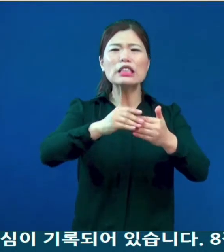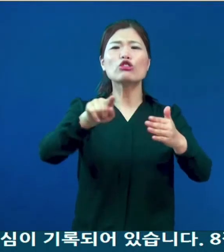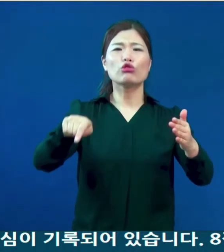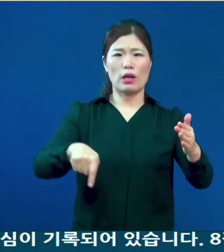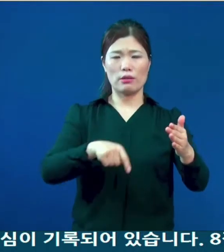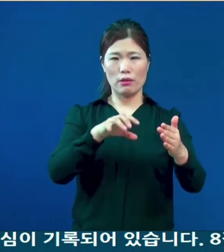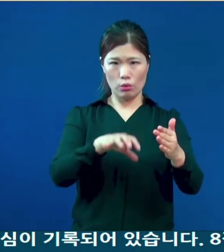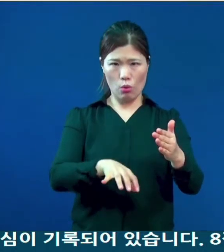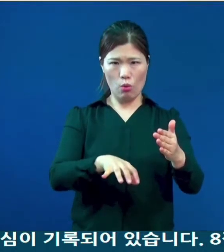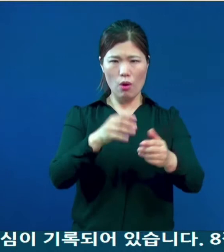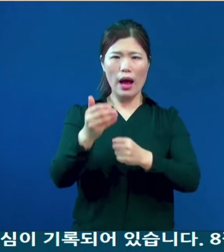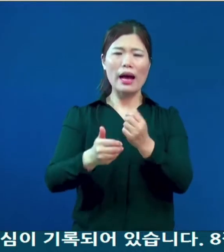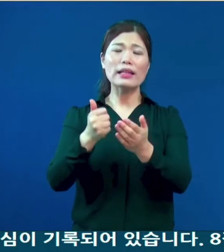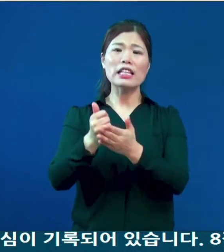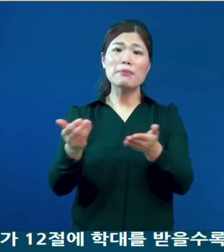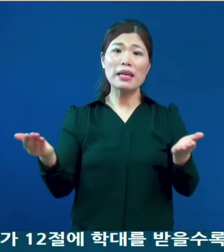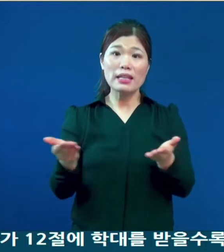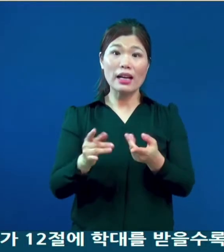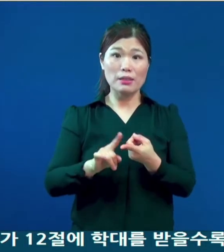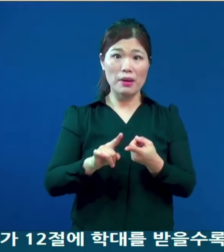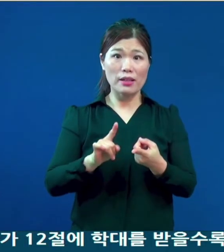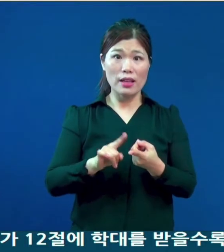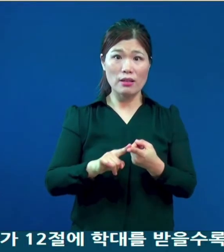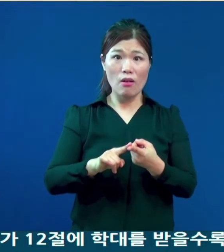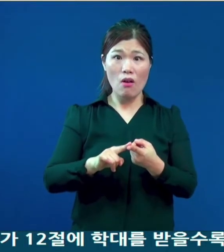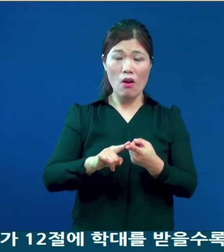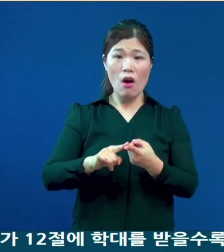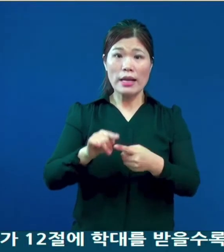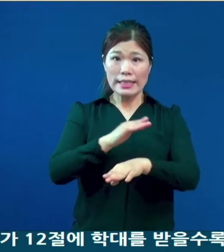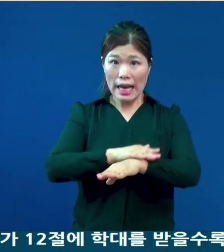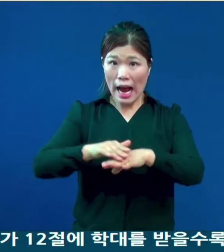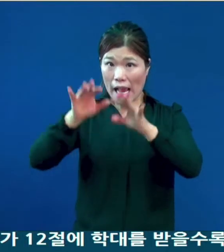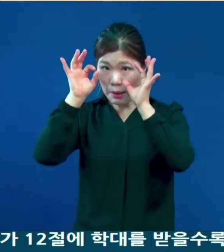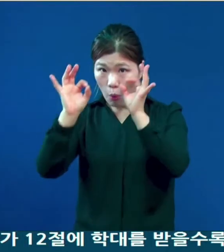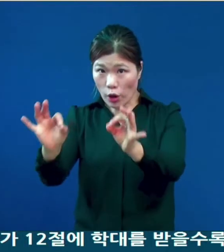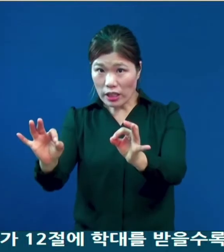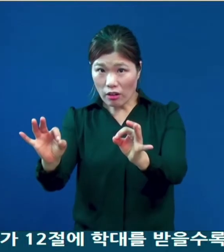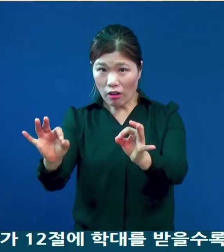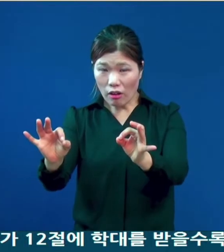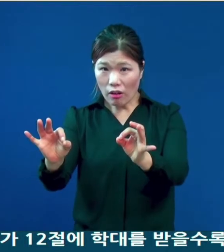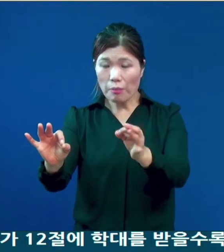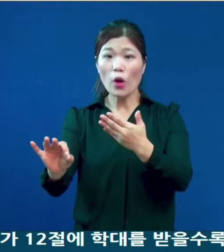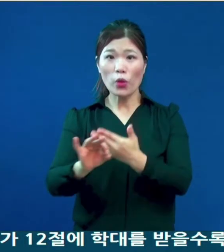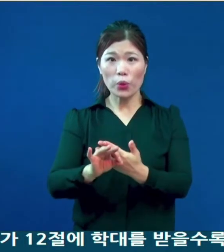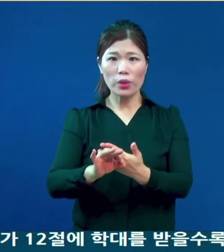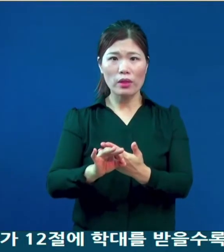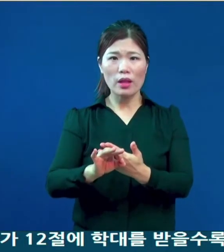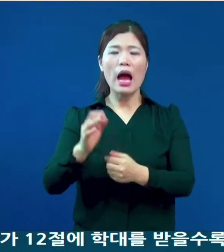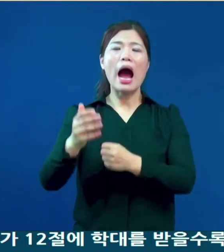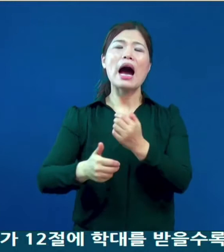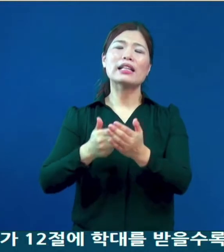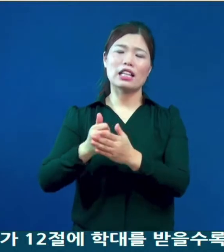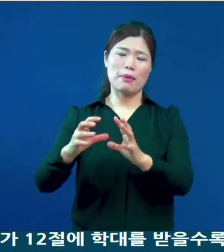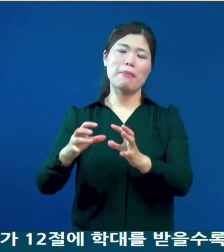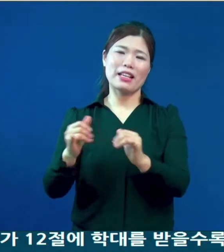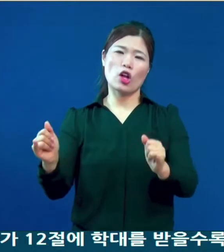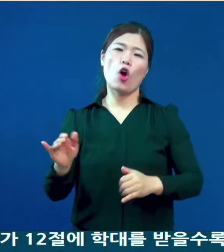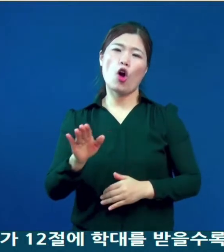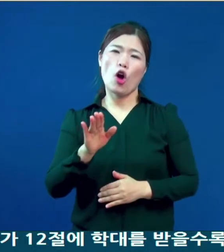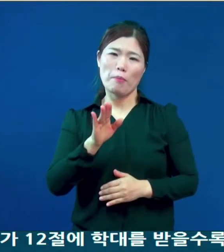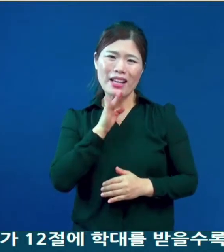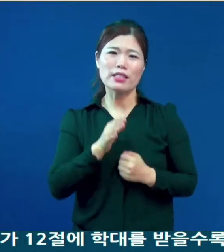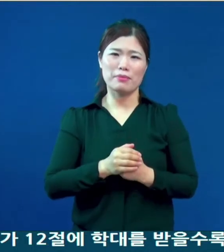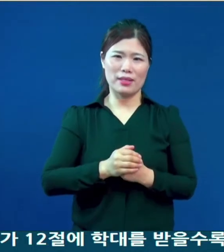가운데서도 이 하나님의 일하심이 크게 보인다고 한다면 여러분은 하나님의 백성입니다.